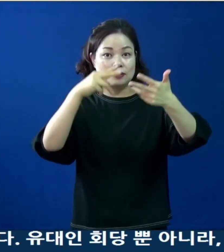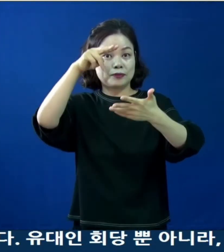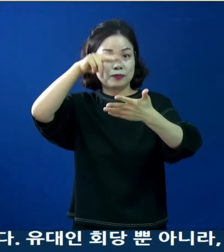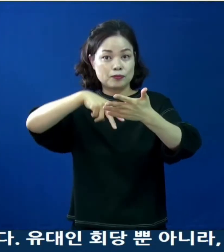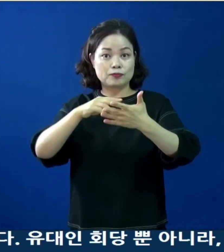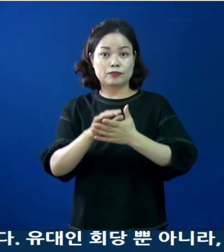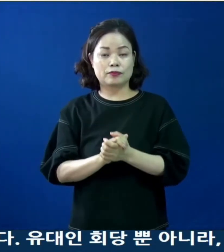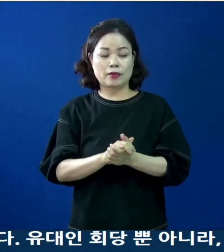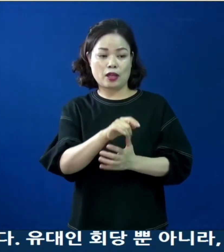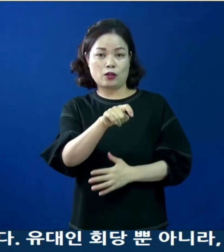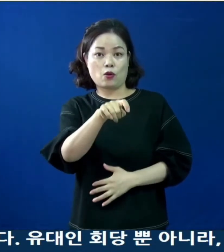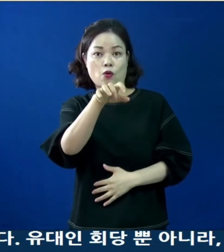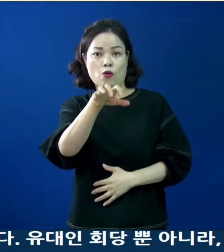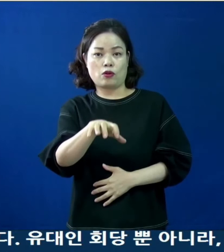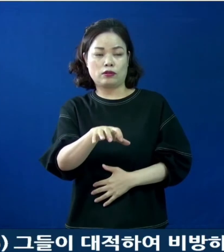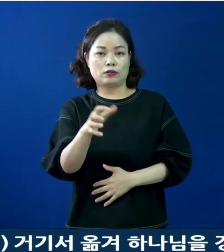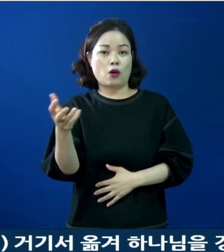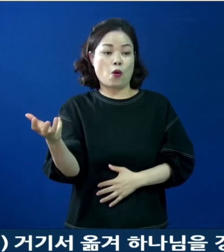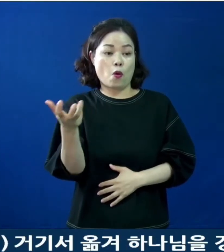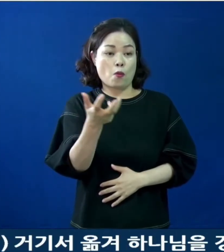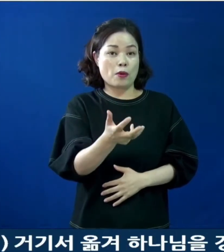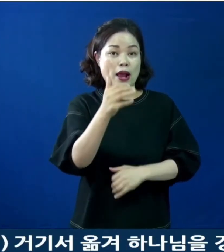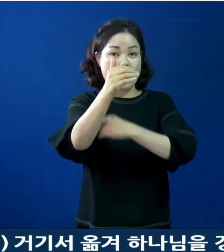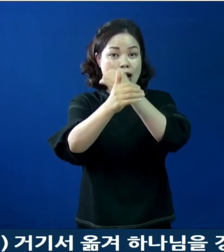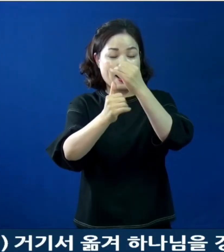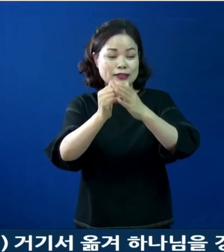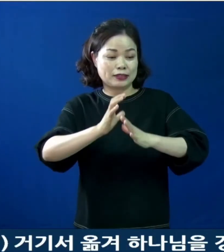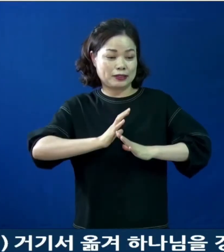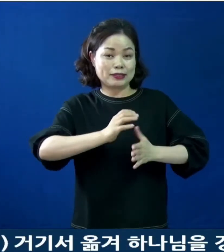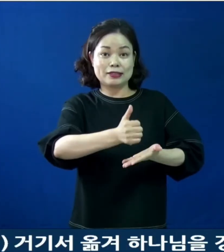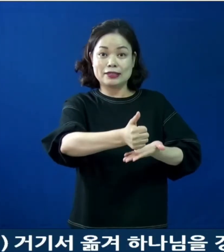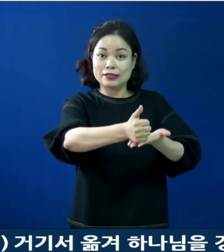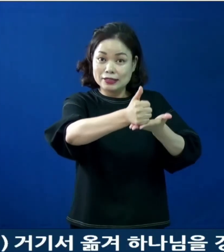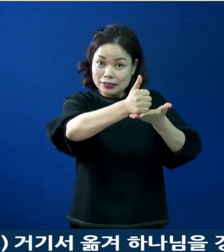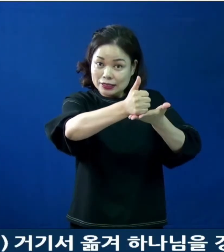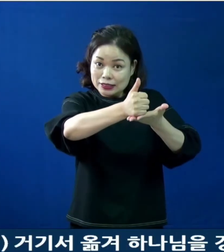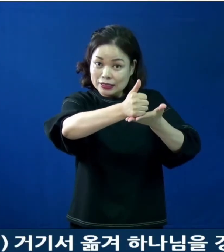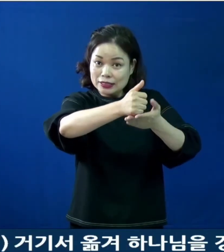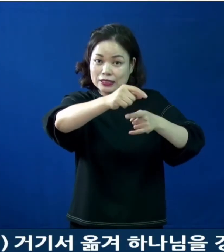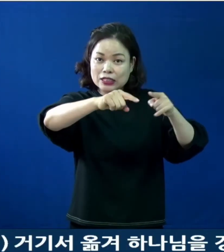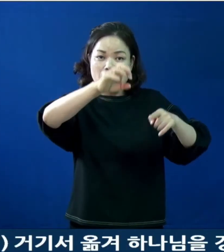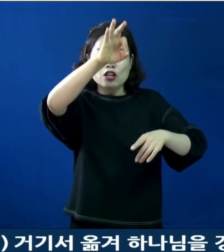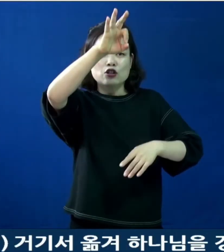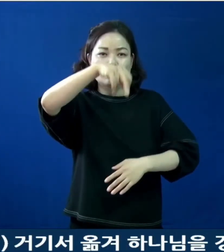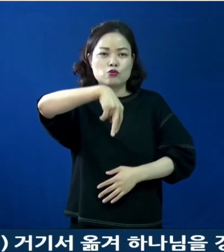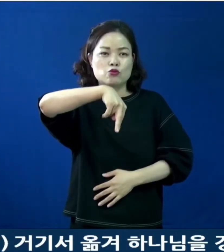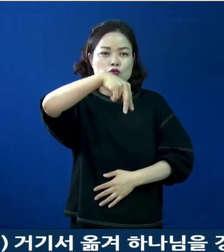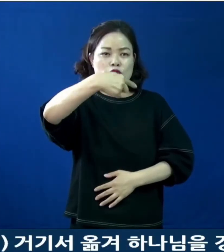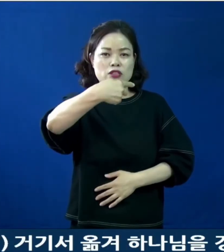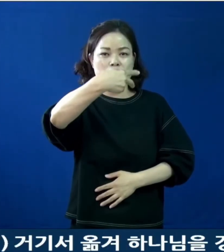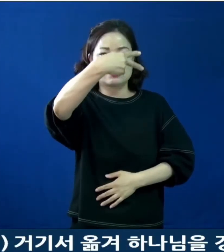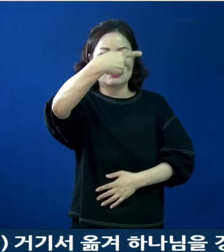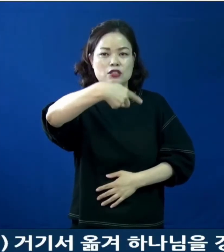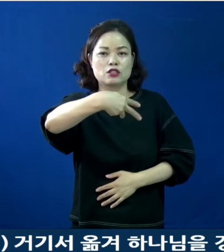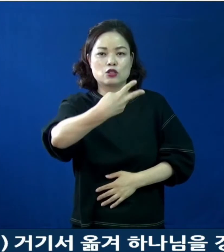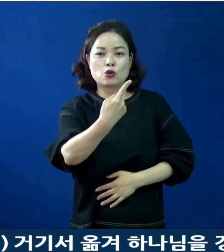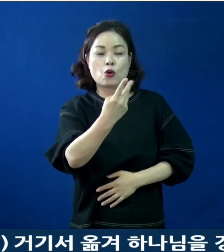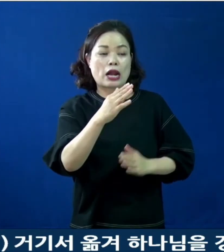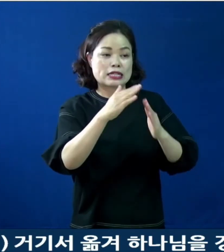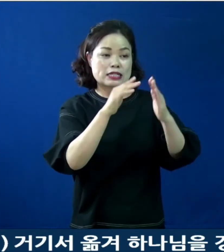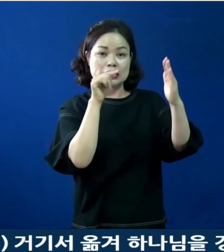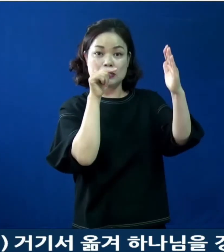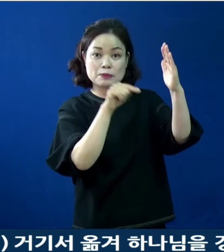읽습니다. 거기서 옮겨 하나님을 경외하는 디도 유수도라 하는 사람의 집에